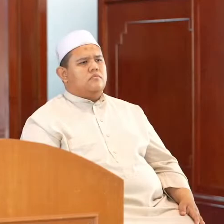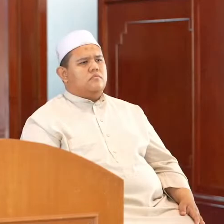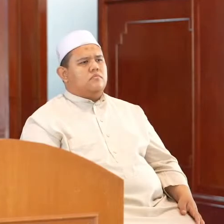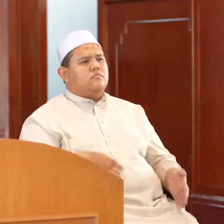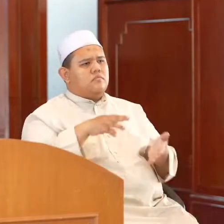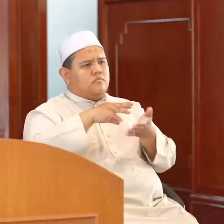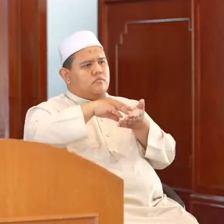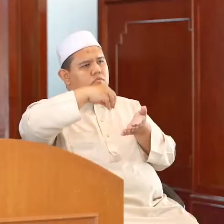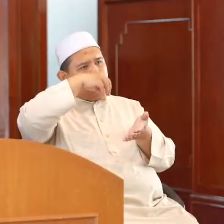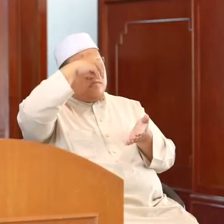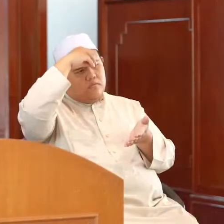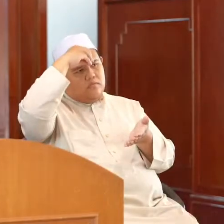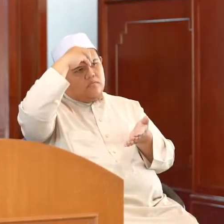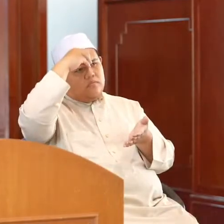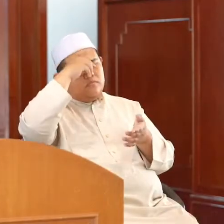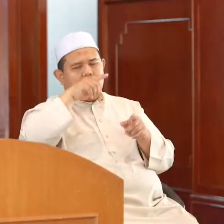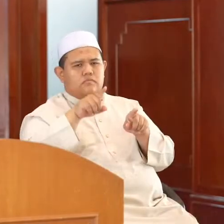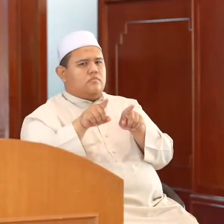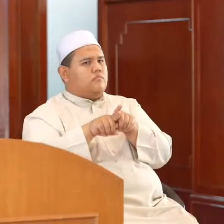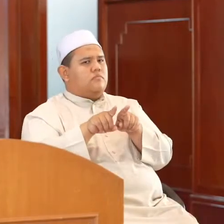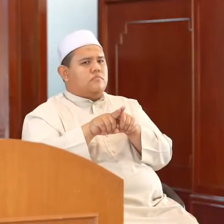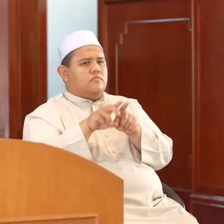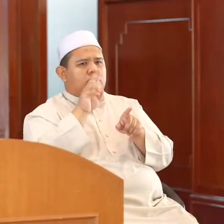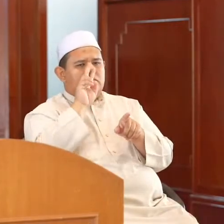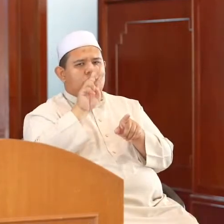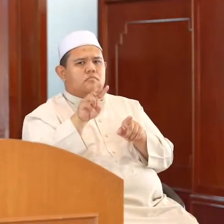belajar sama juga.